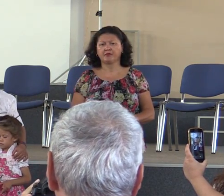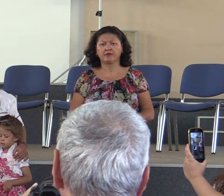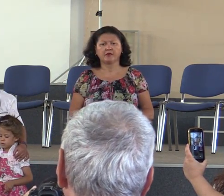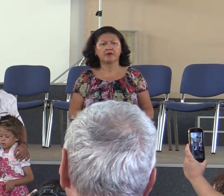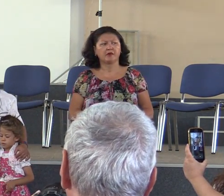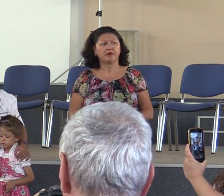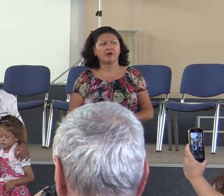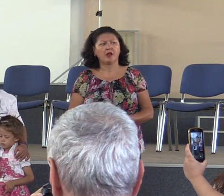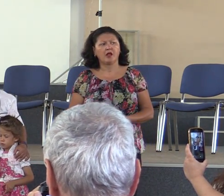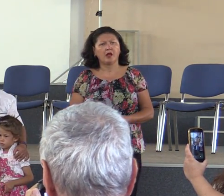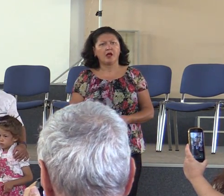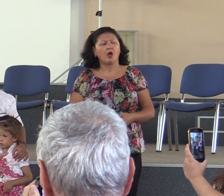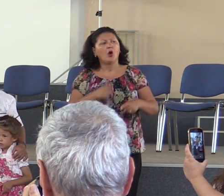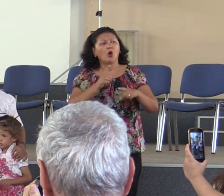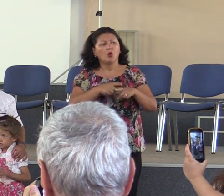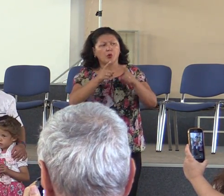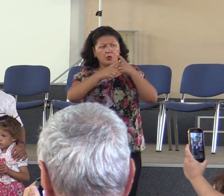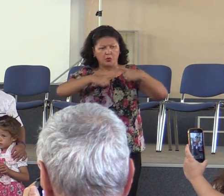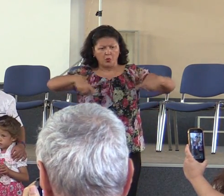Cu toate problemele noastre,